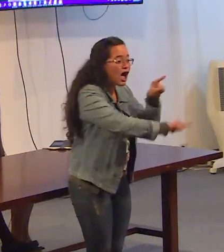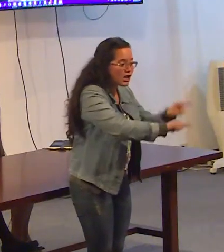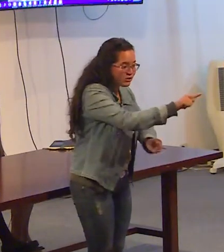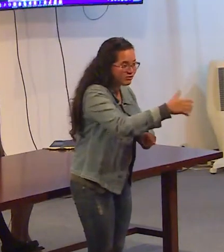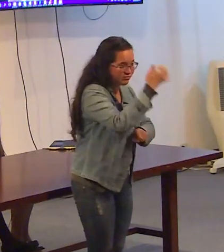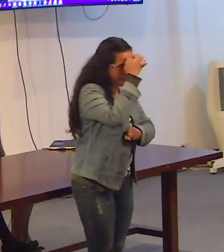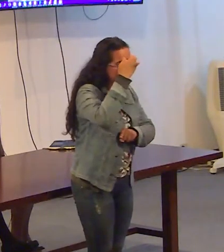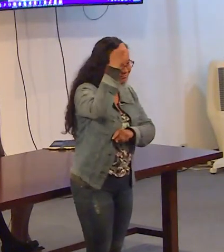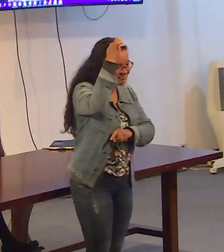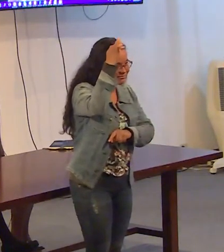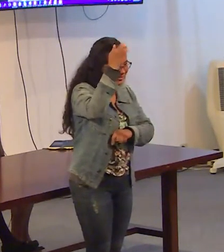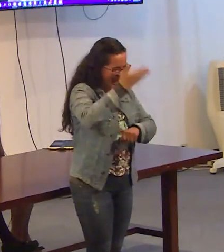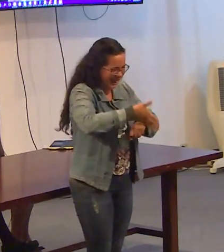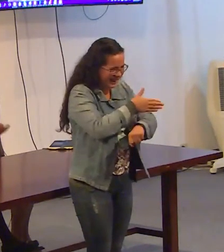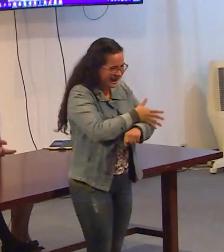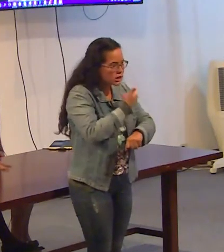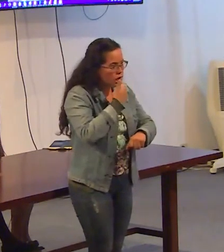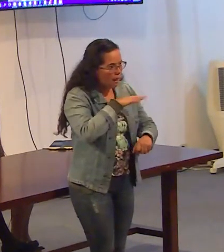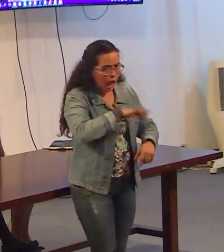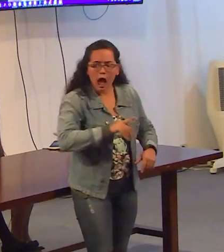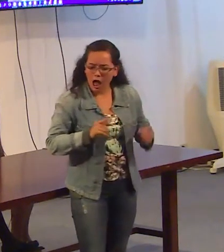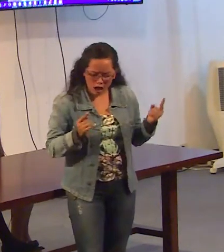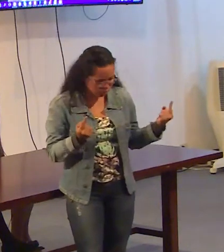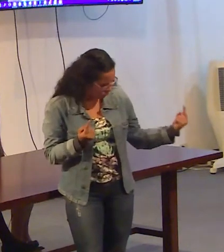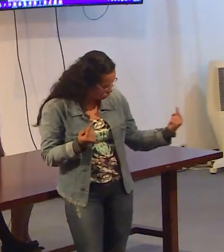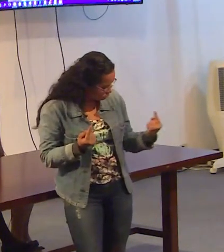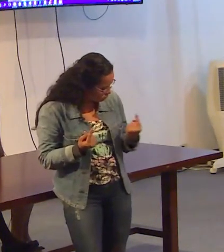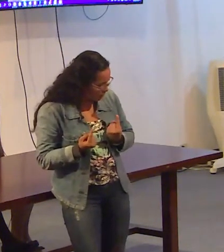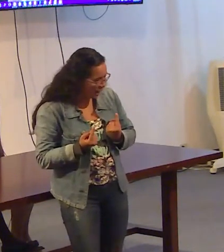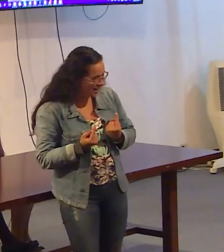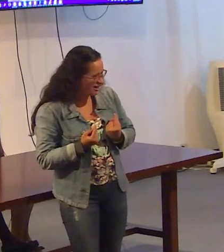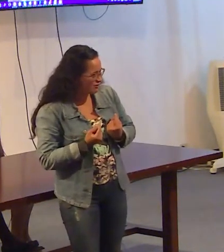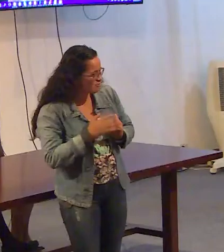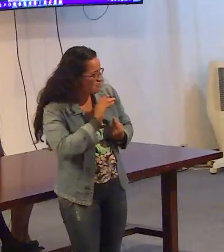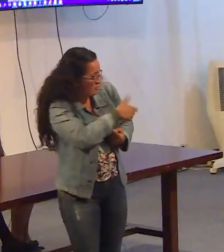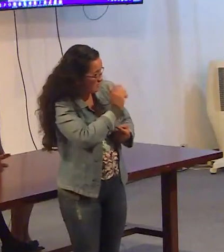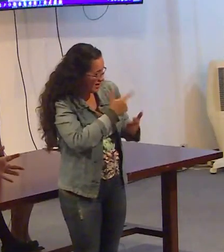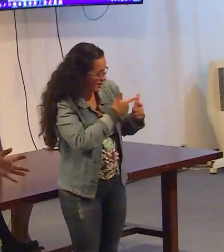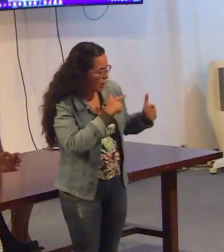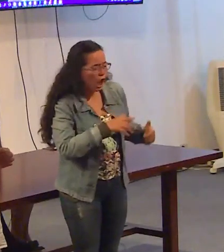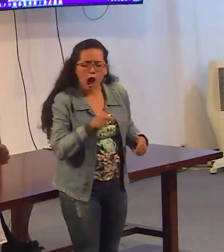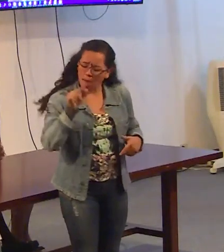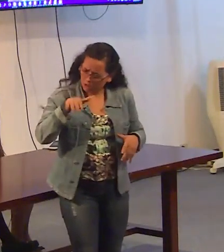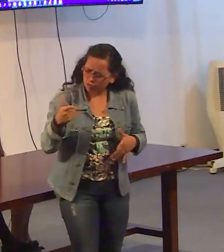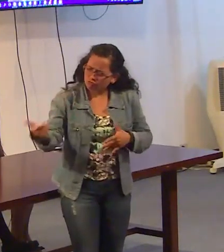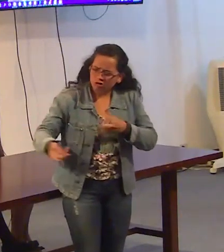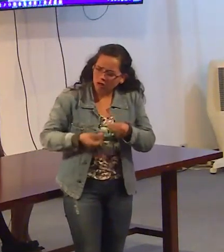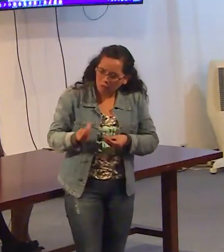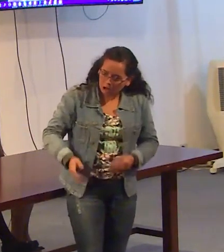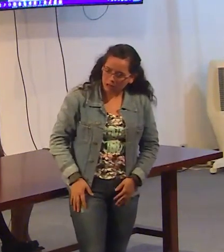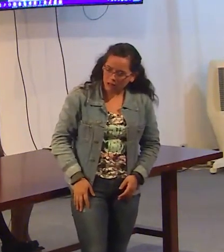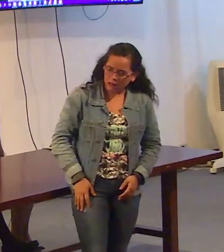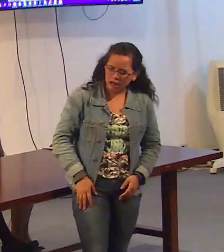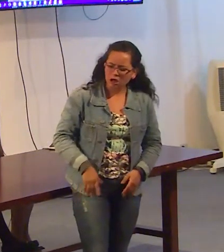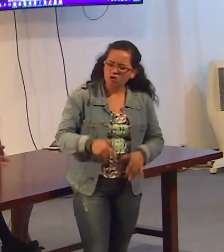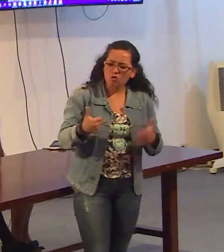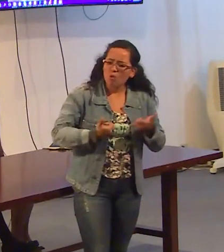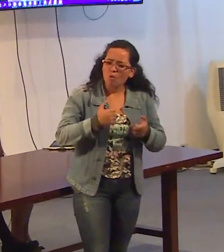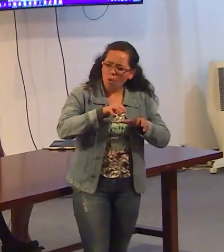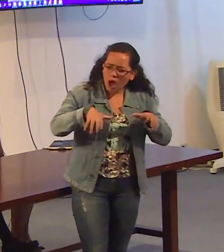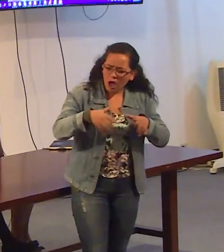profesionales, como lo mencionábamos, que se acercaban ya de manera espontánea y decían, bueno, ¿ustedes qué están haciendo? ¿Qué actividad